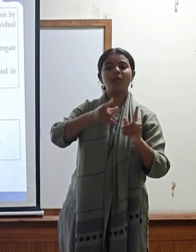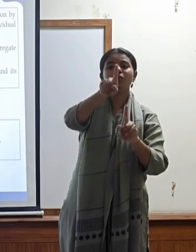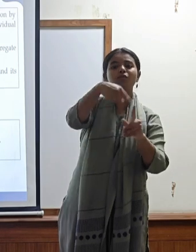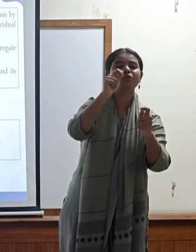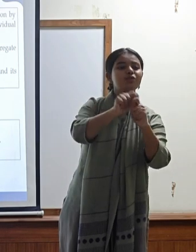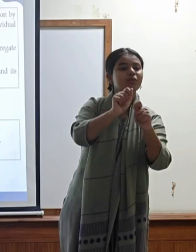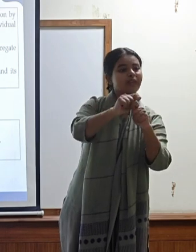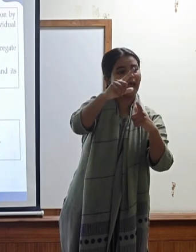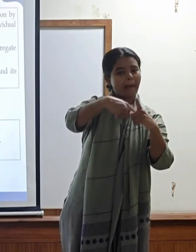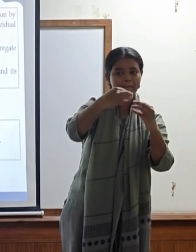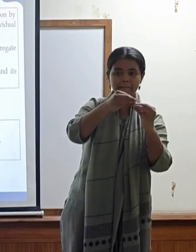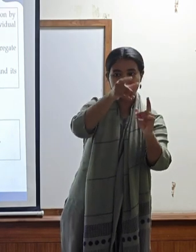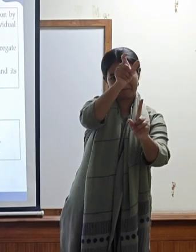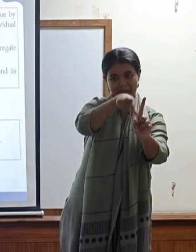10% एम्प्लॉयर का कंट्रीब्यूशन,